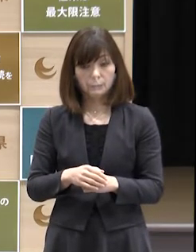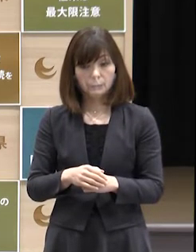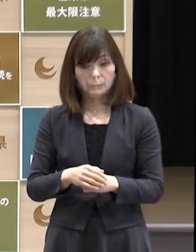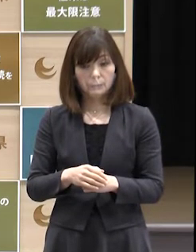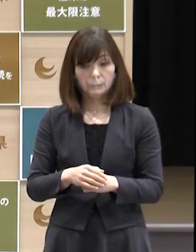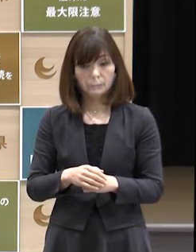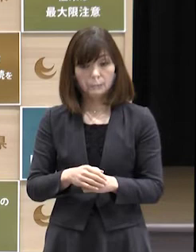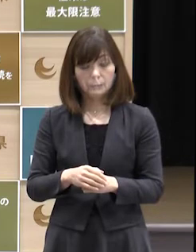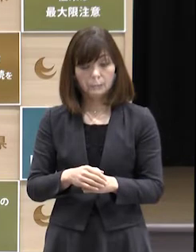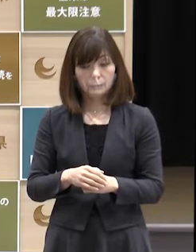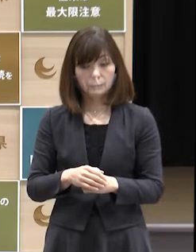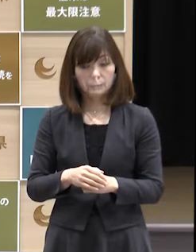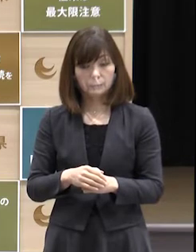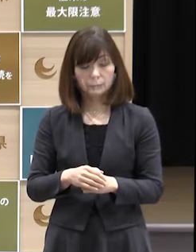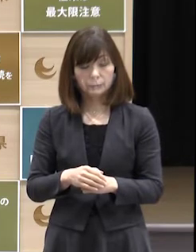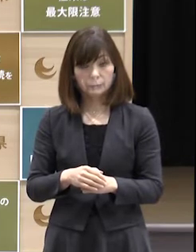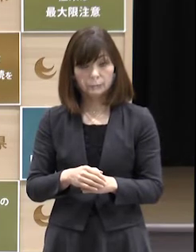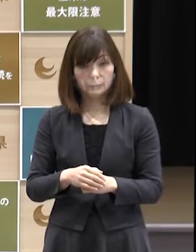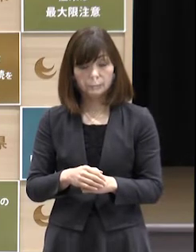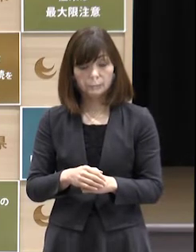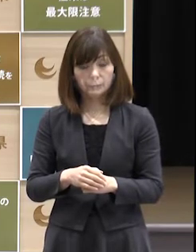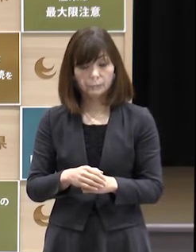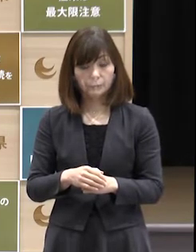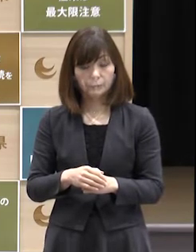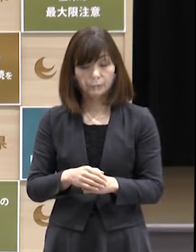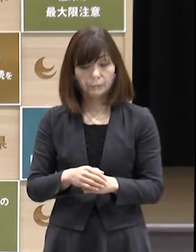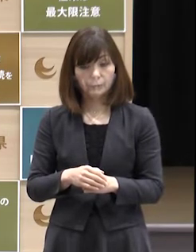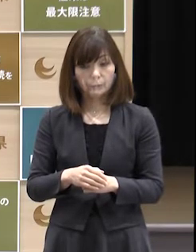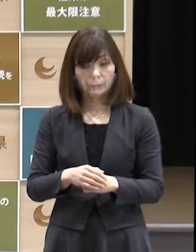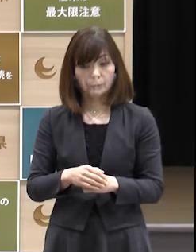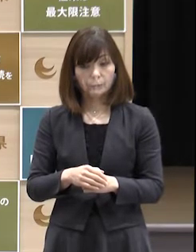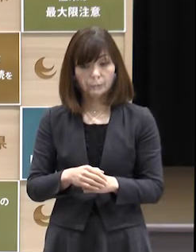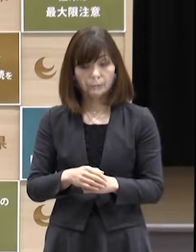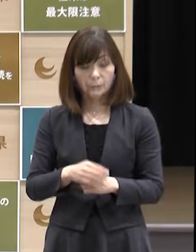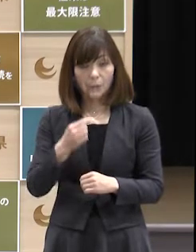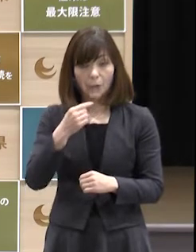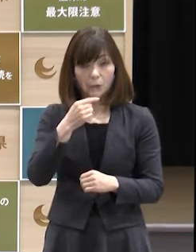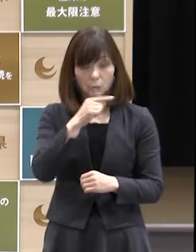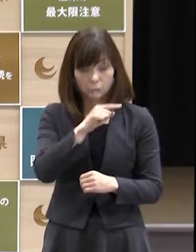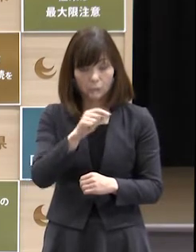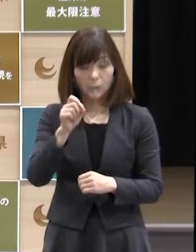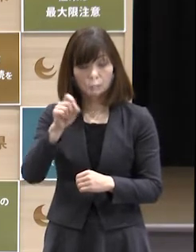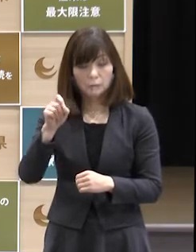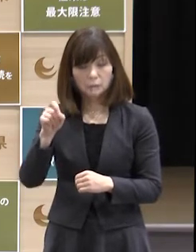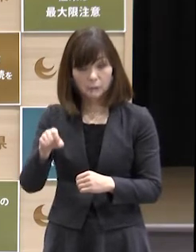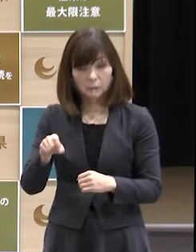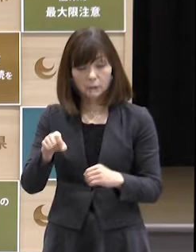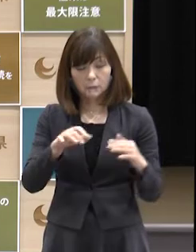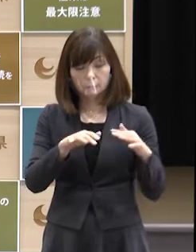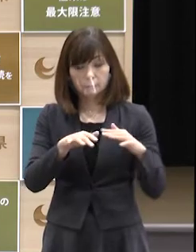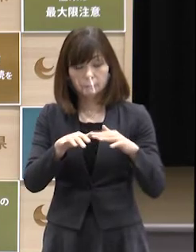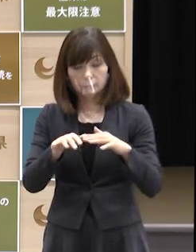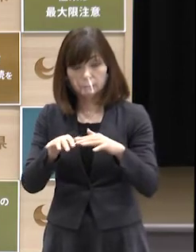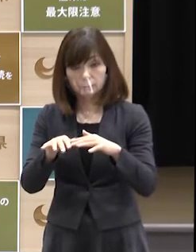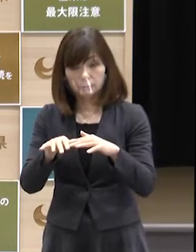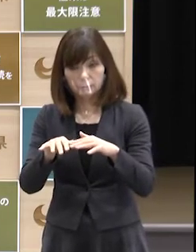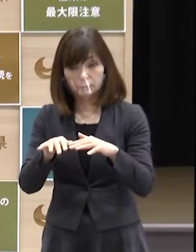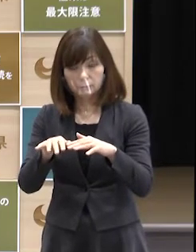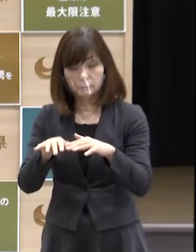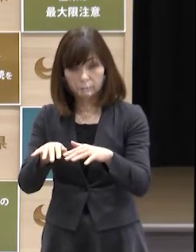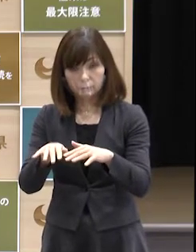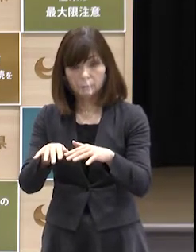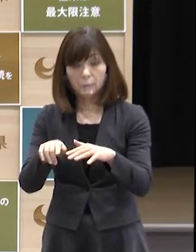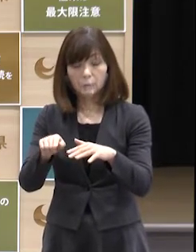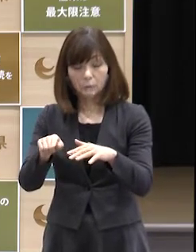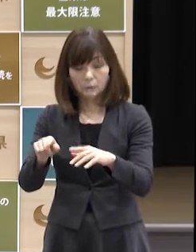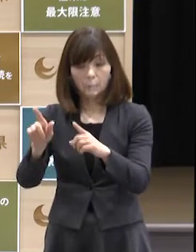核抑止力が、ウクライナには侵攻して NATO には侵攻しないのは核抑止力が効いてる